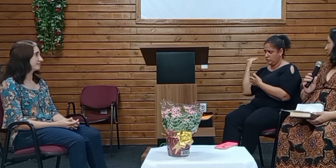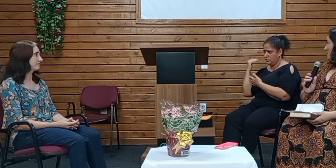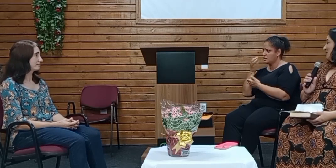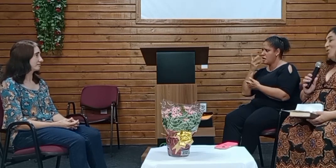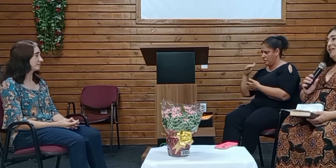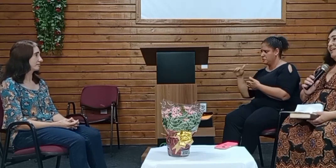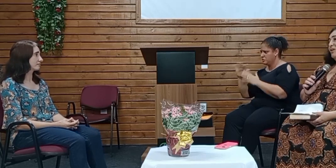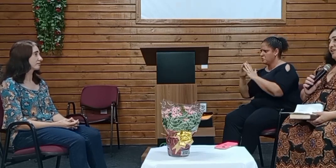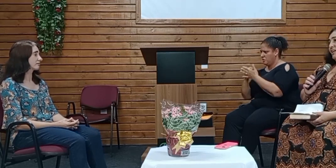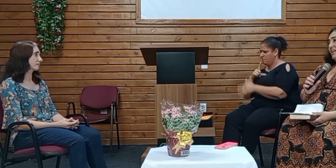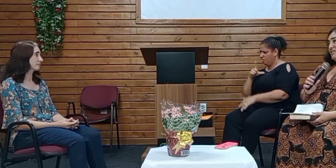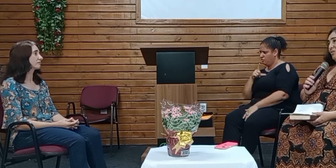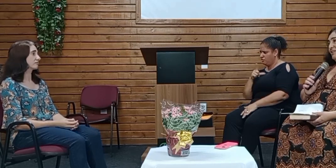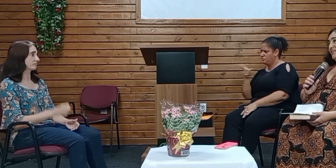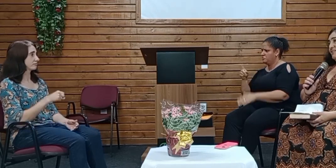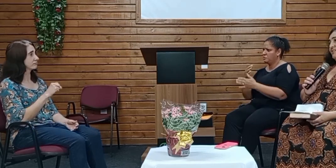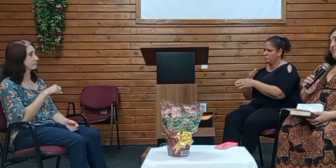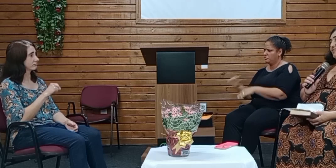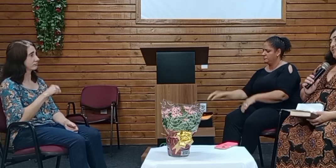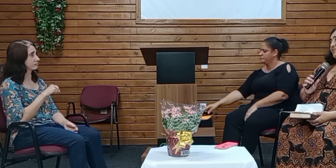No tempo da escola, né? Quando ela ia na escola.